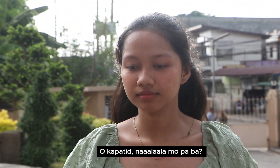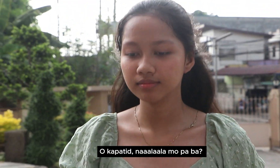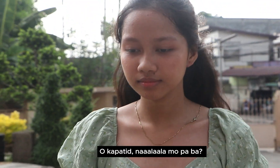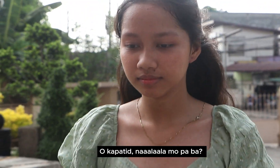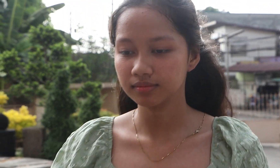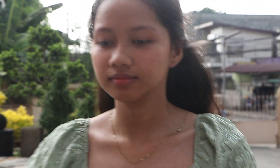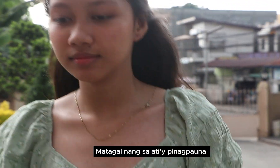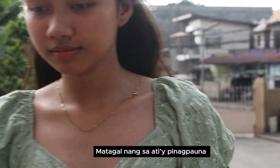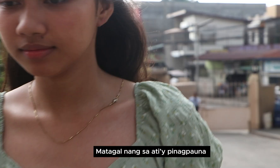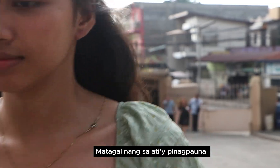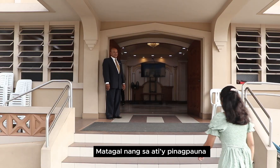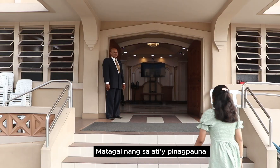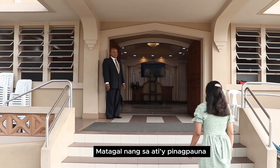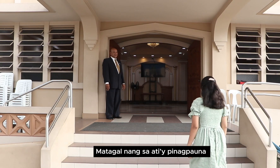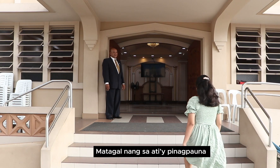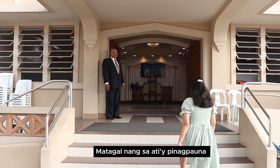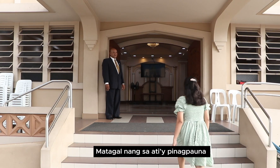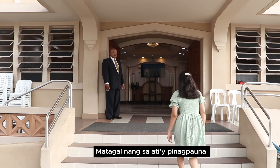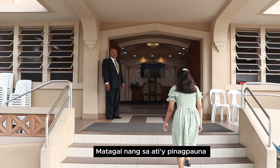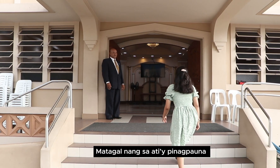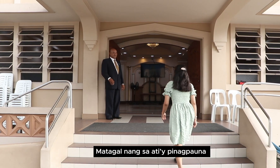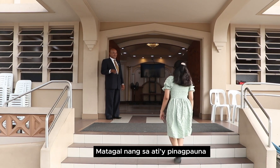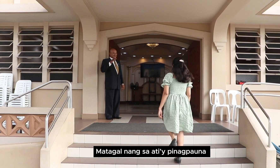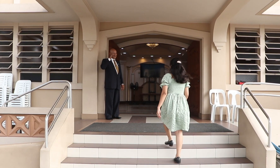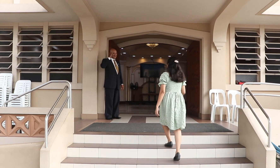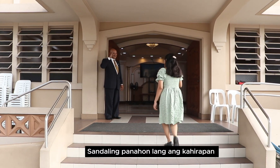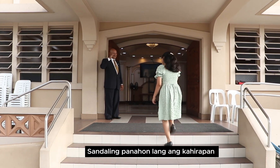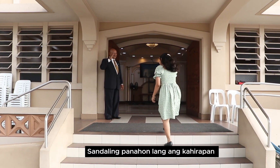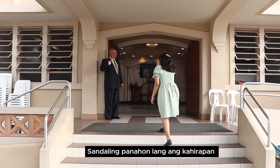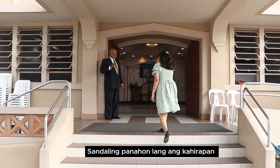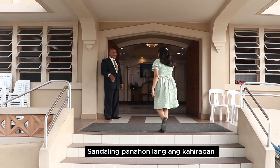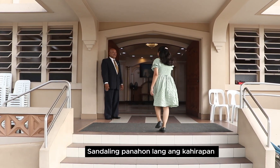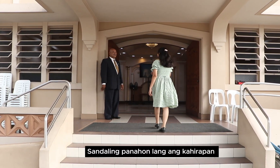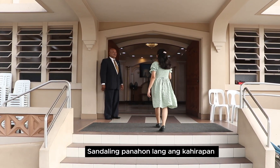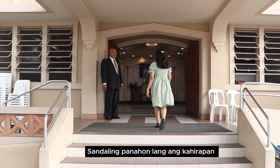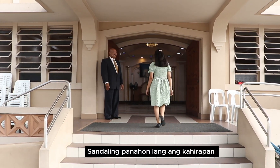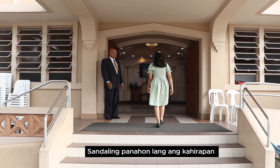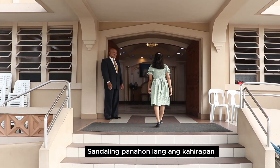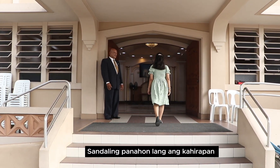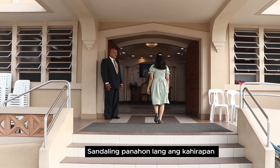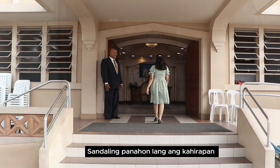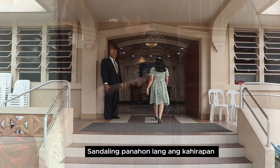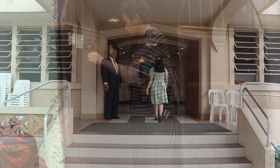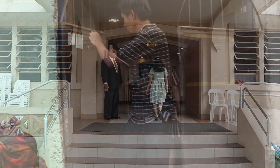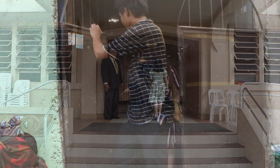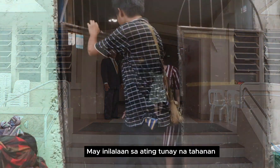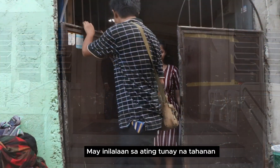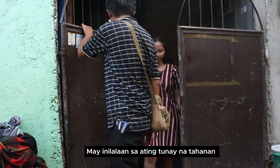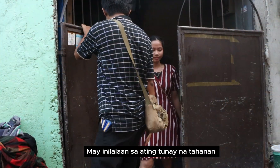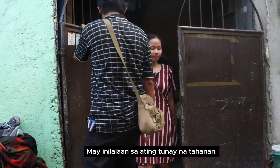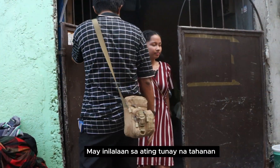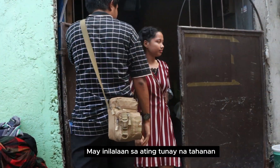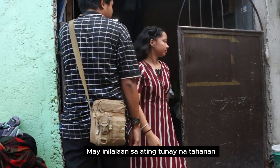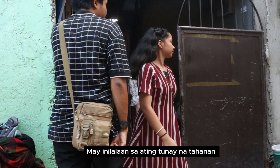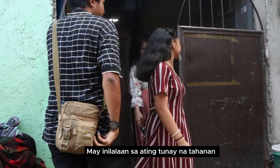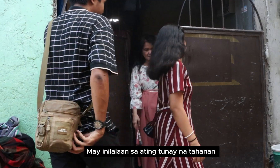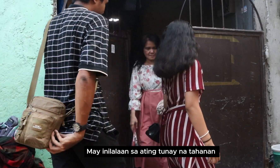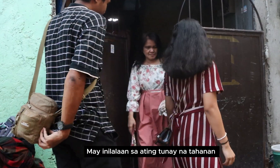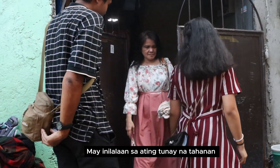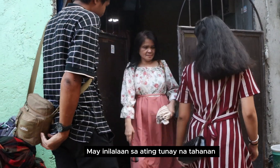ba? Matagal na sa ating pinagpauna, sandaling panahon lang ang kahirapan, may inilalaan sa ating tunay na